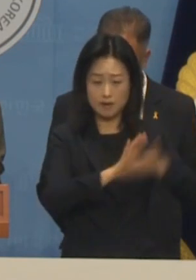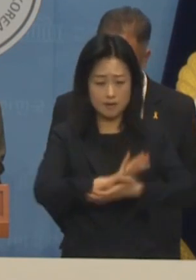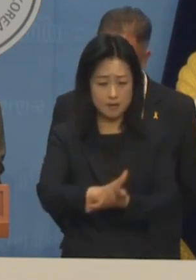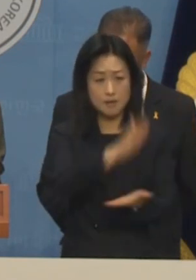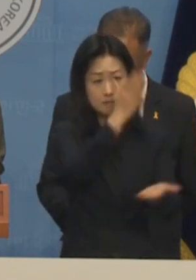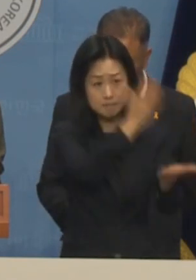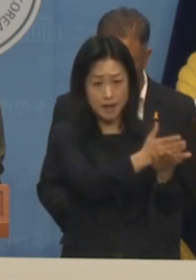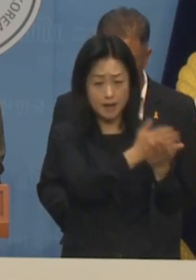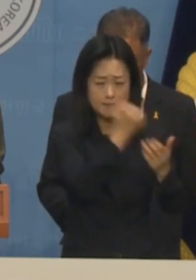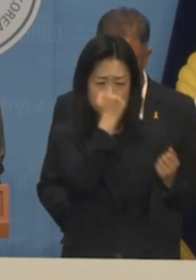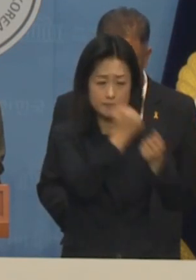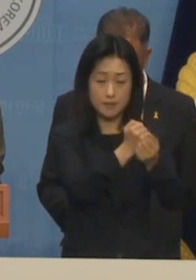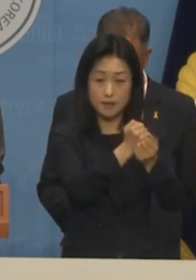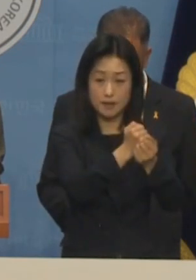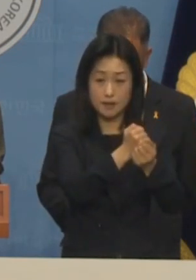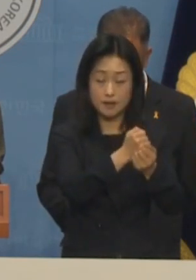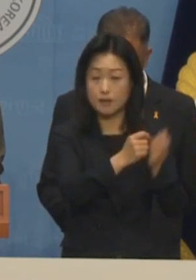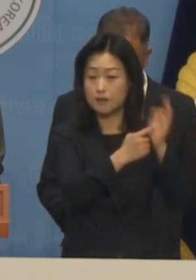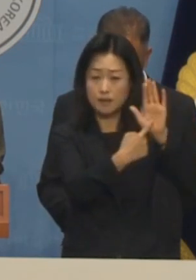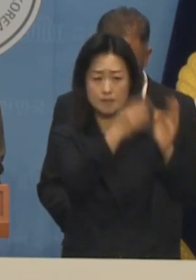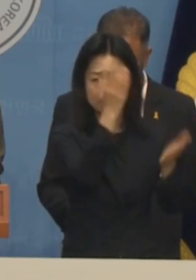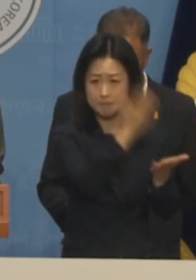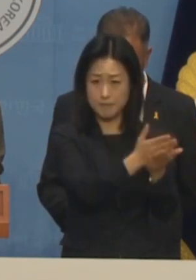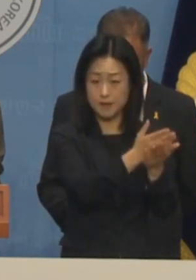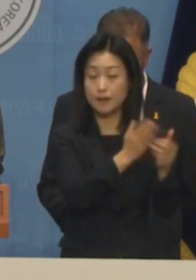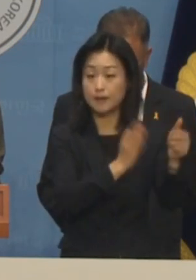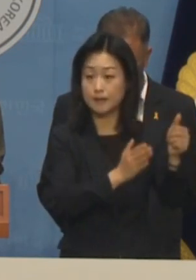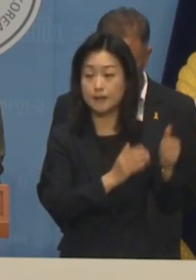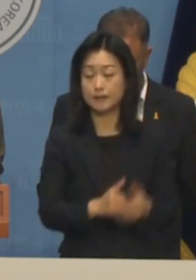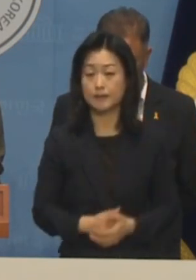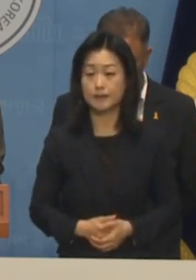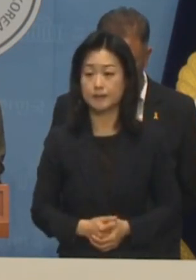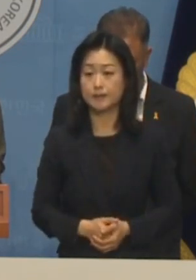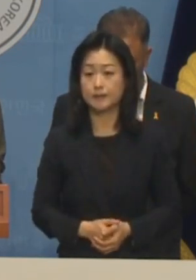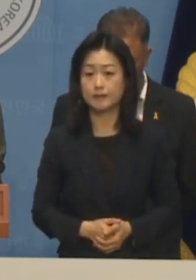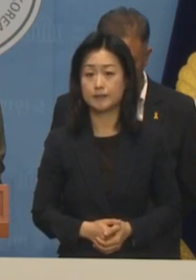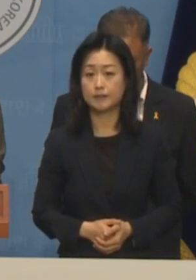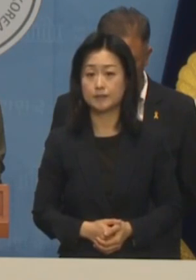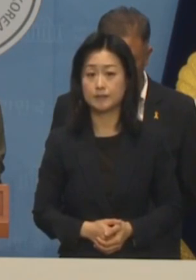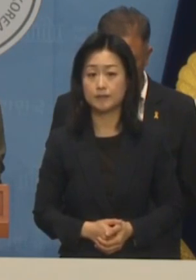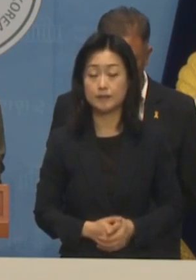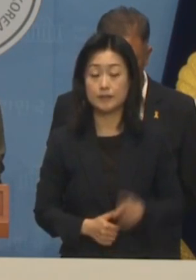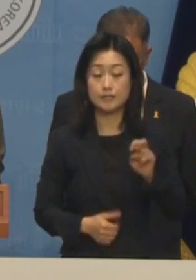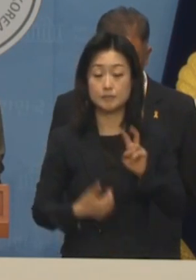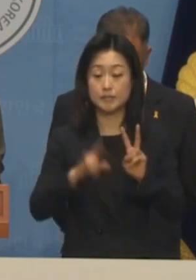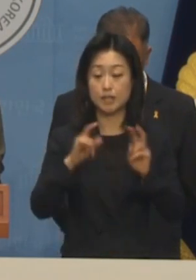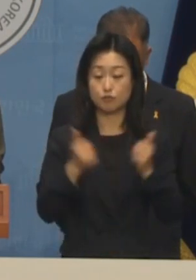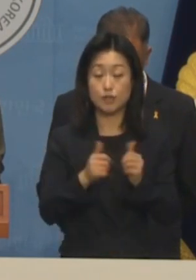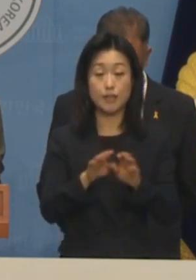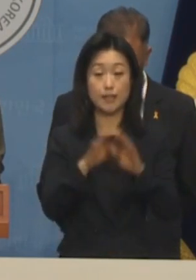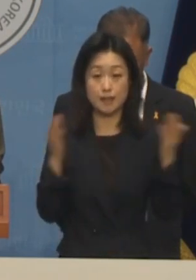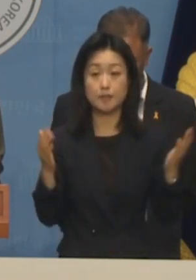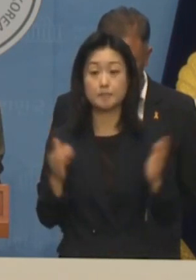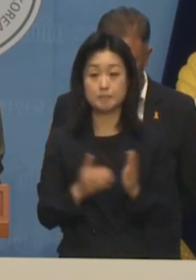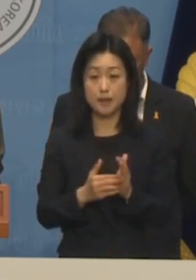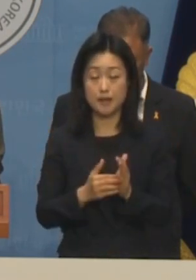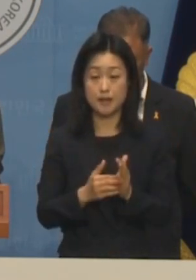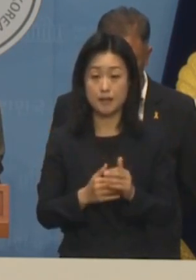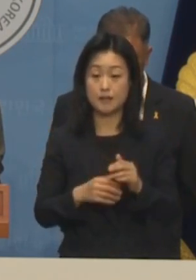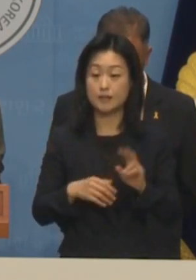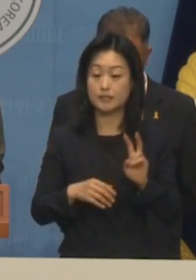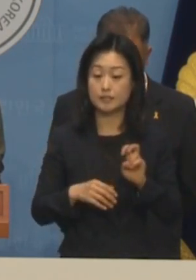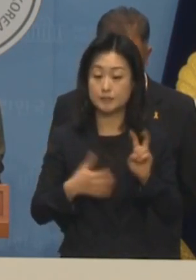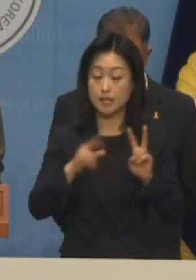일방적인 강행 시도를 즉각 중단되어야 마땅하다. 22대 국회가 문을 열었다. 20대